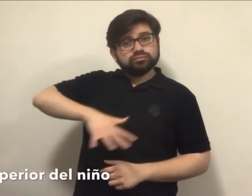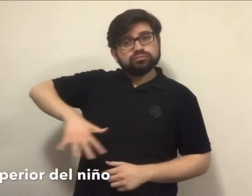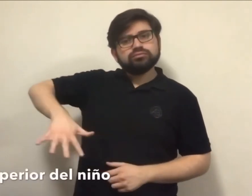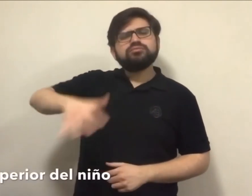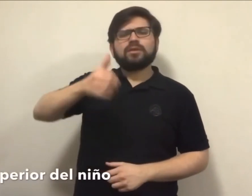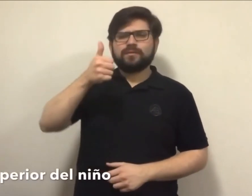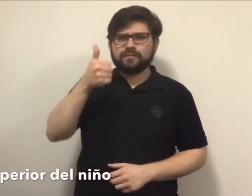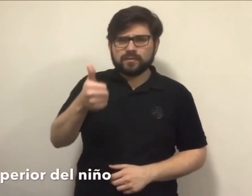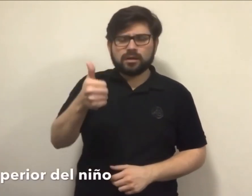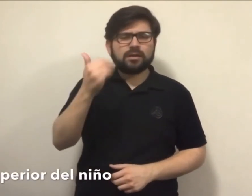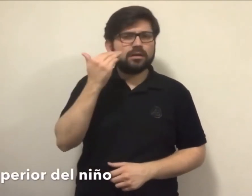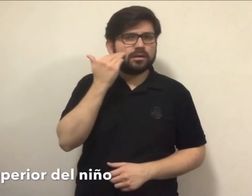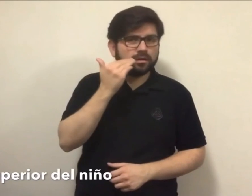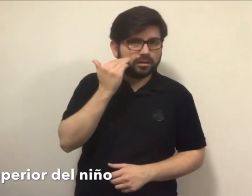Interés superior del niño.